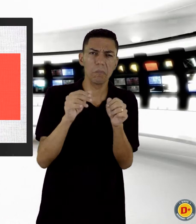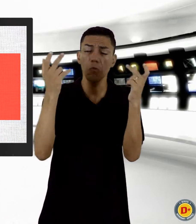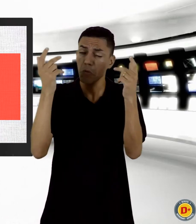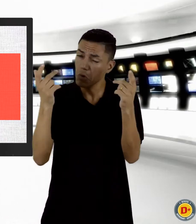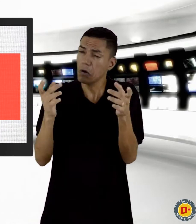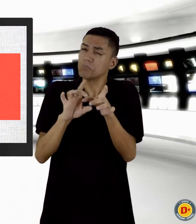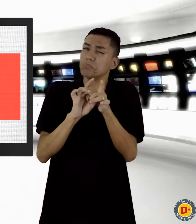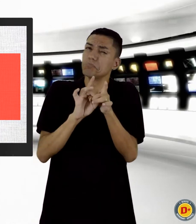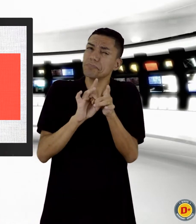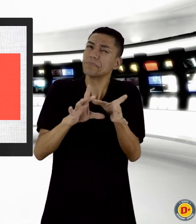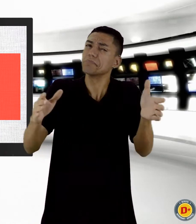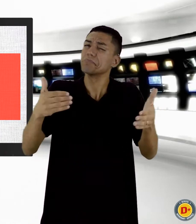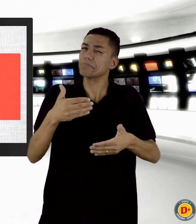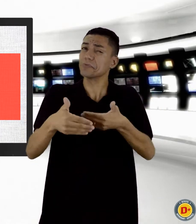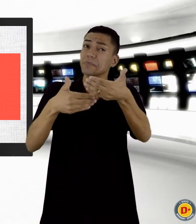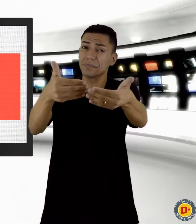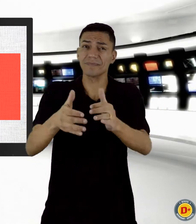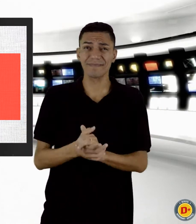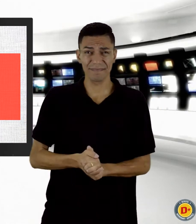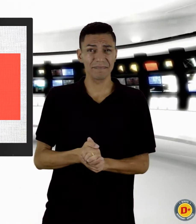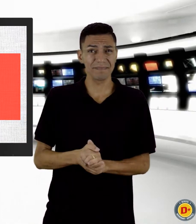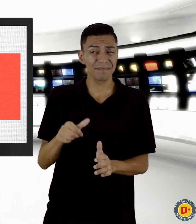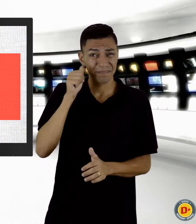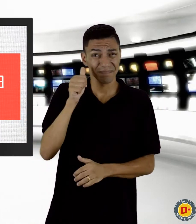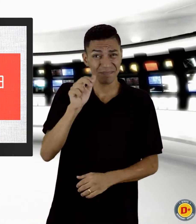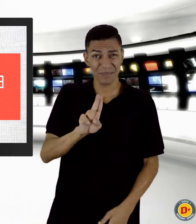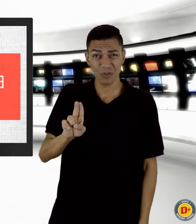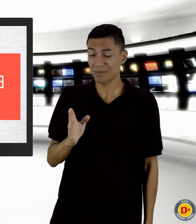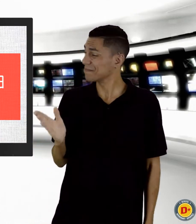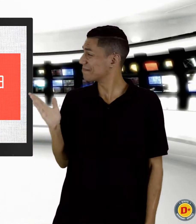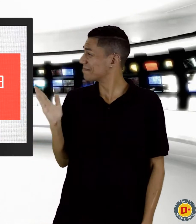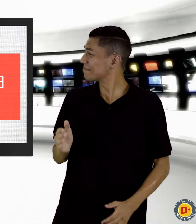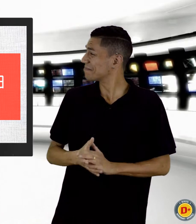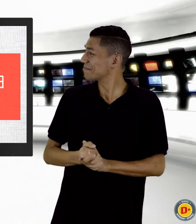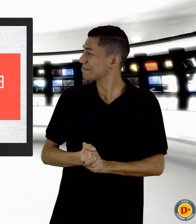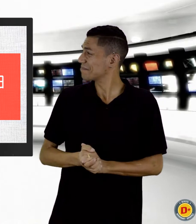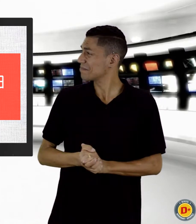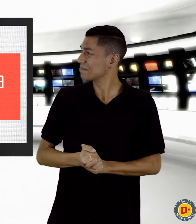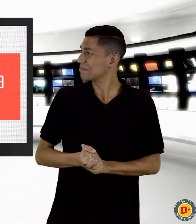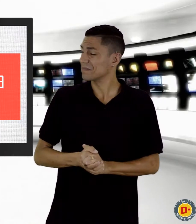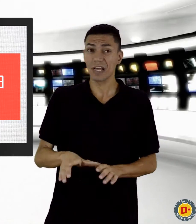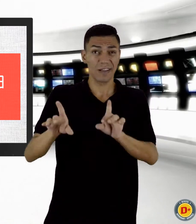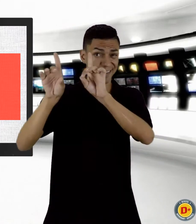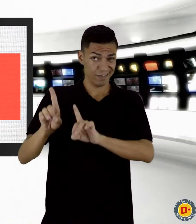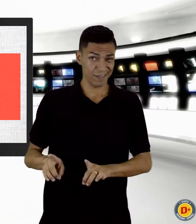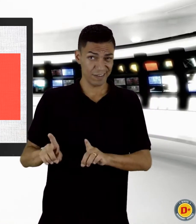Para a comediante Romina Puma, que tem distrofia muscular, todos têm direito ao sexo e essa questão